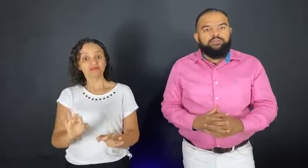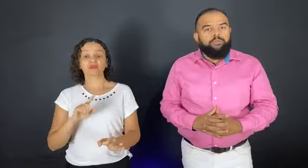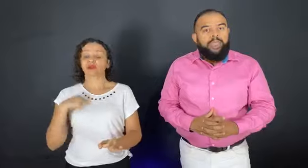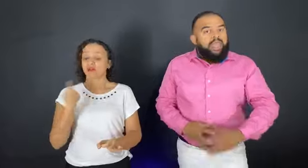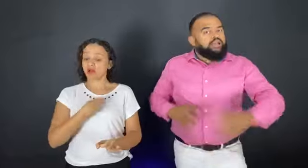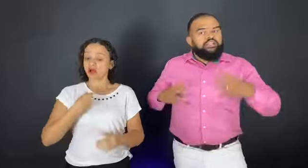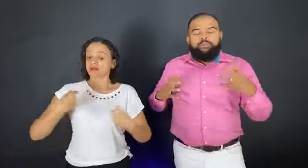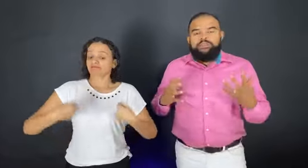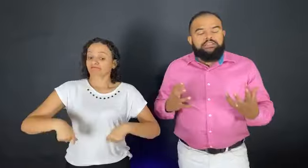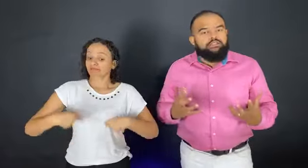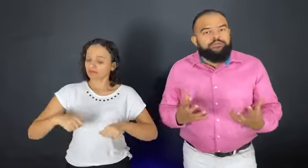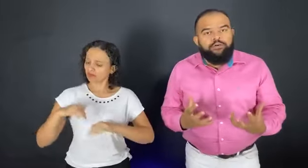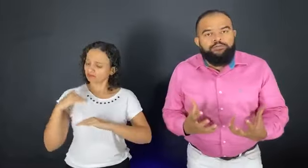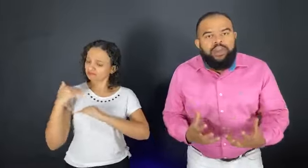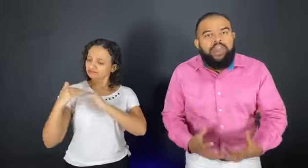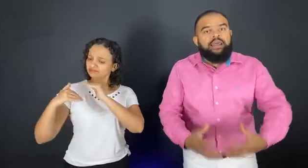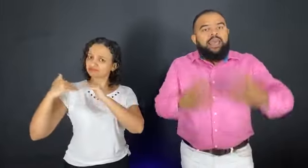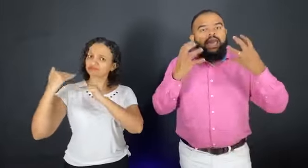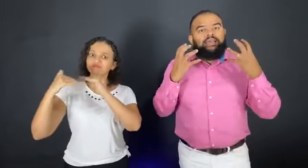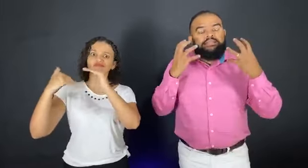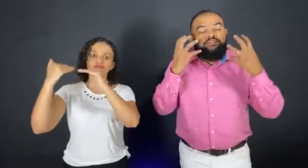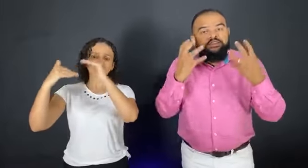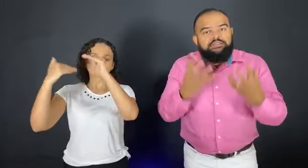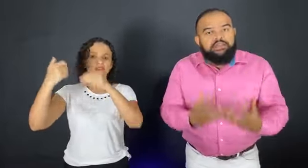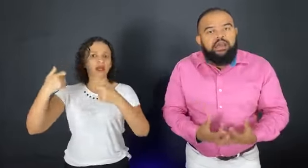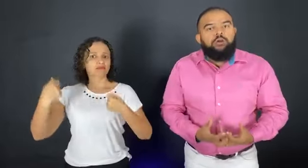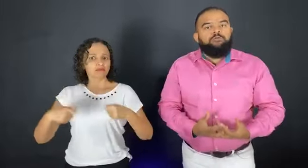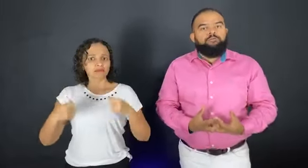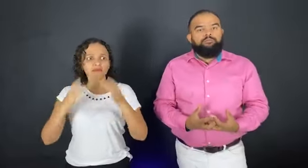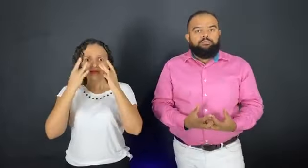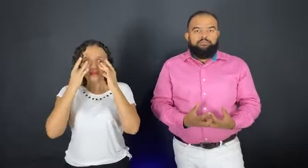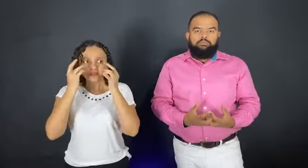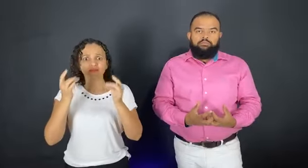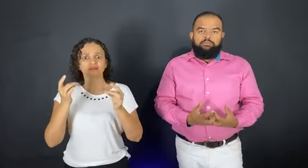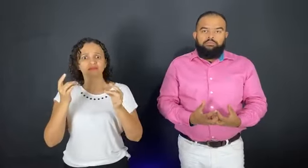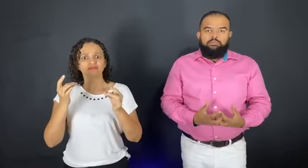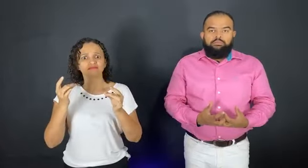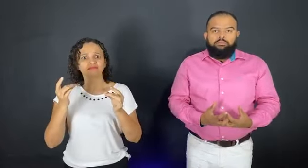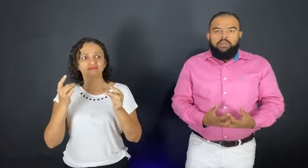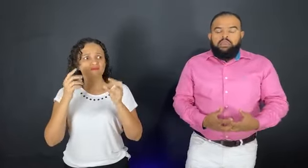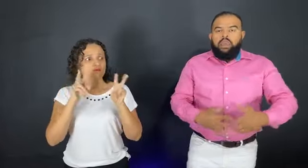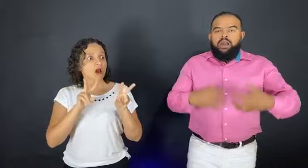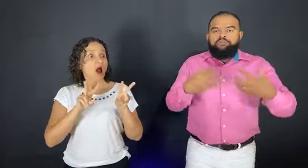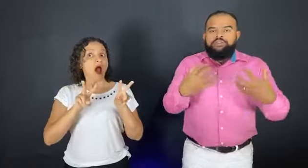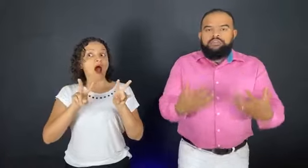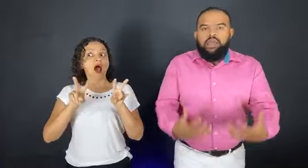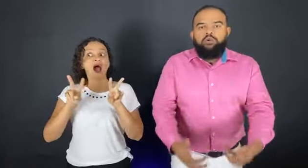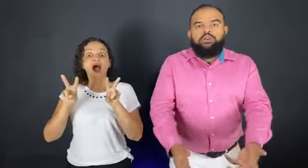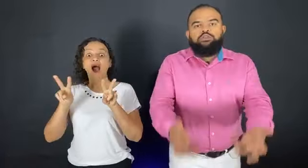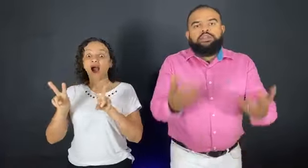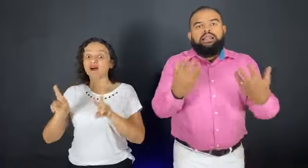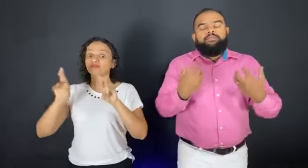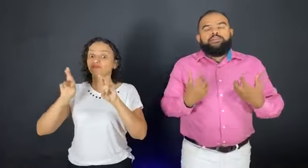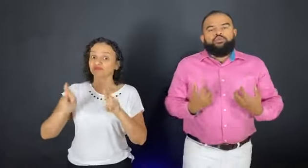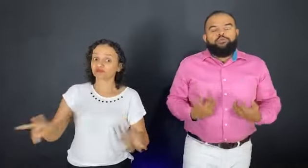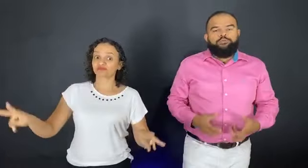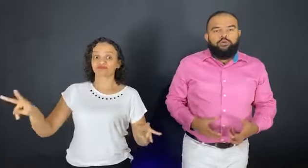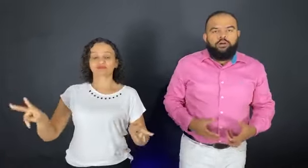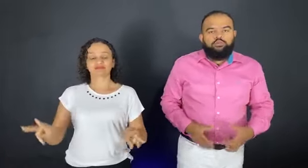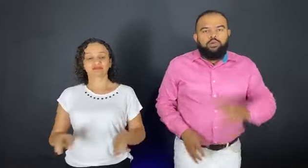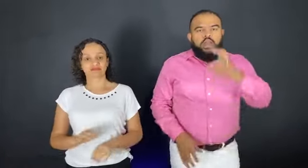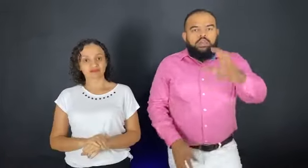desenvolver isso. A gente precisa desenvolver essa visão, que é uma visão que nos trará